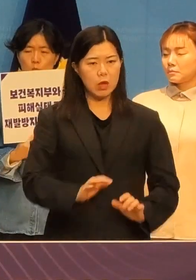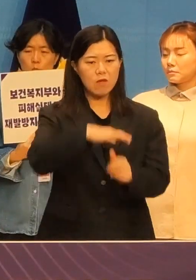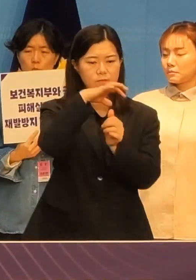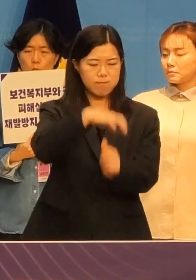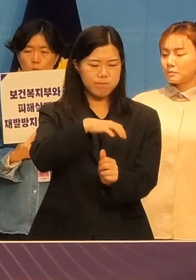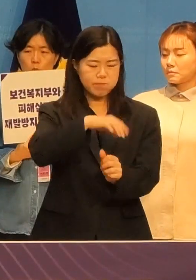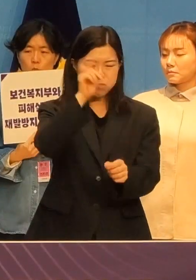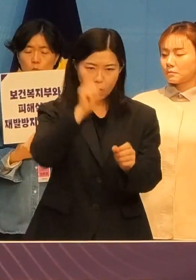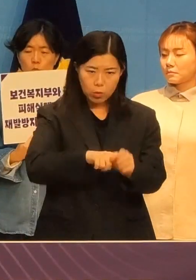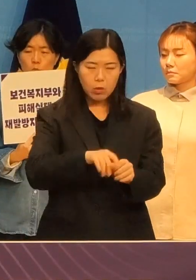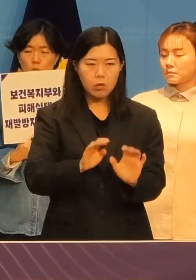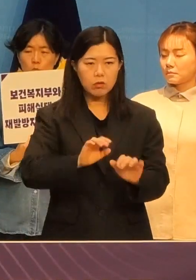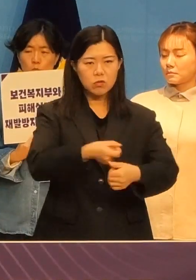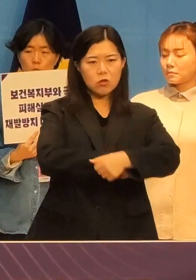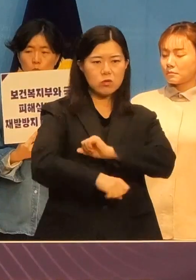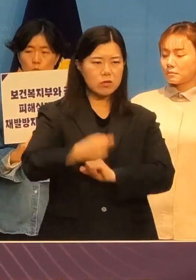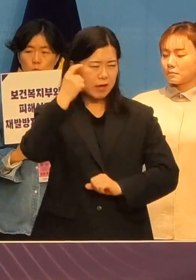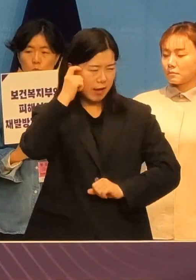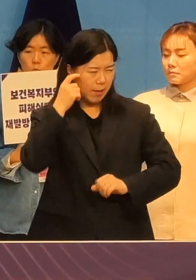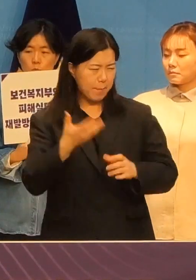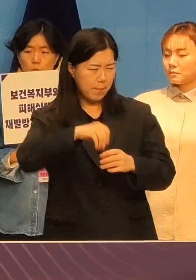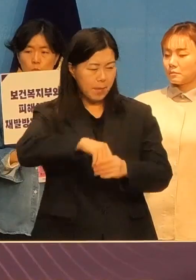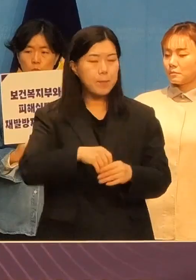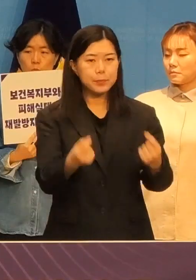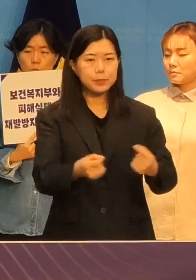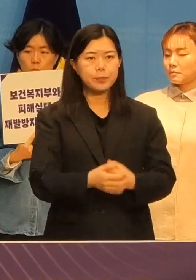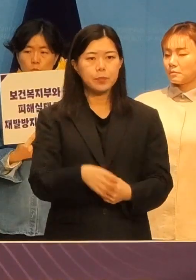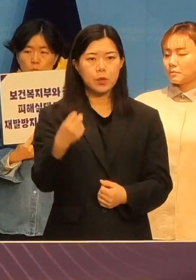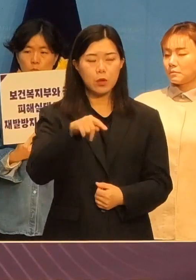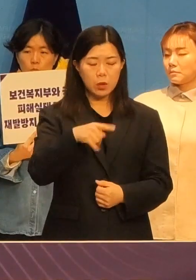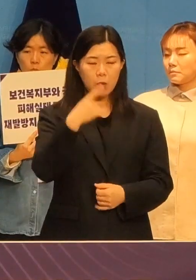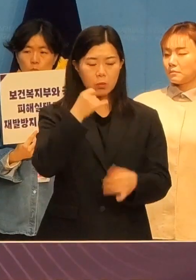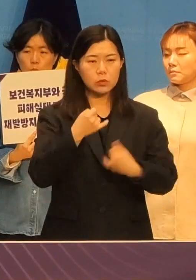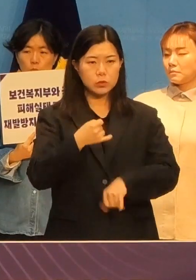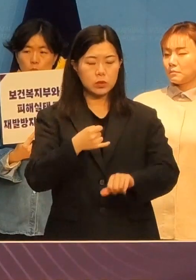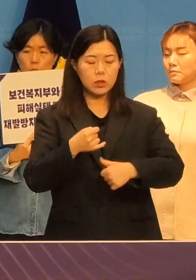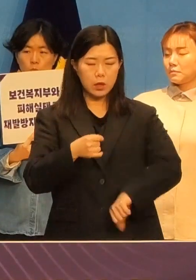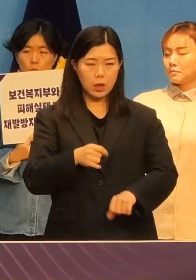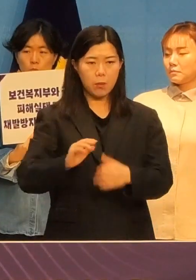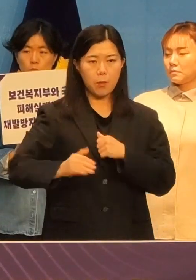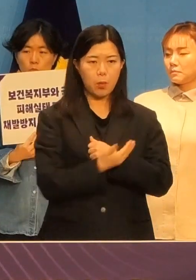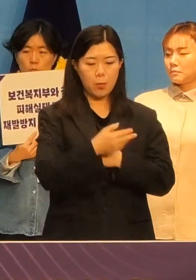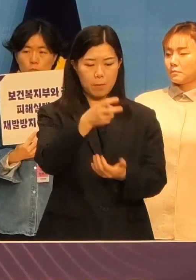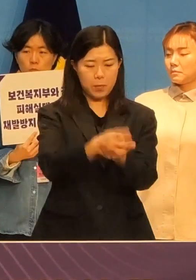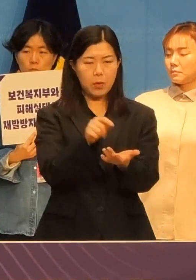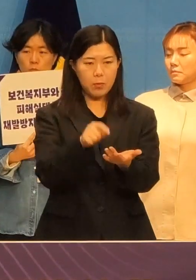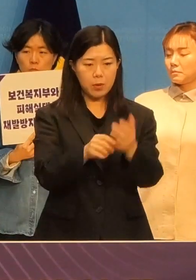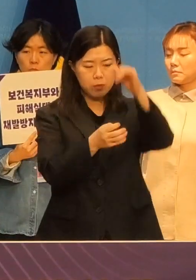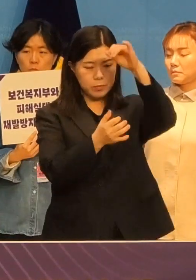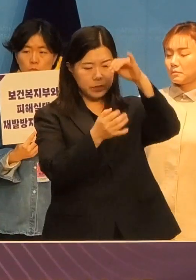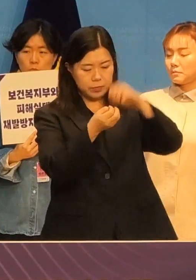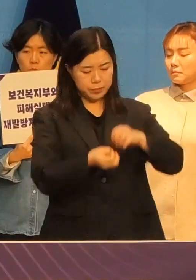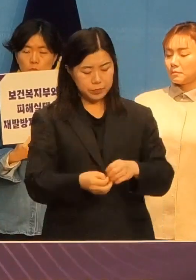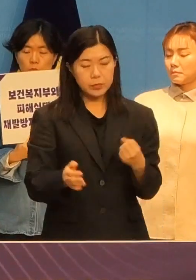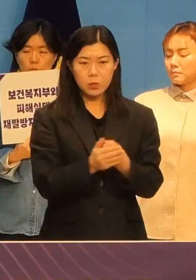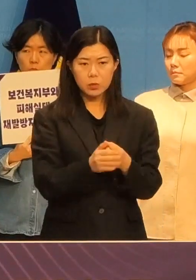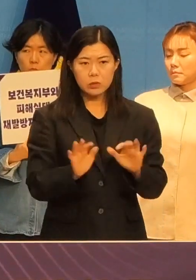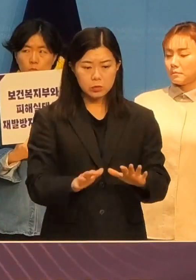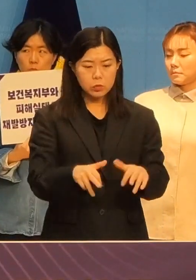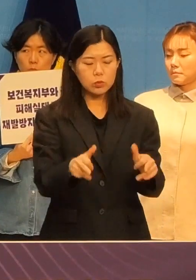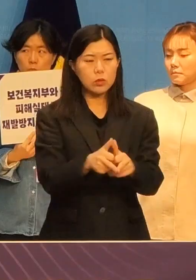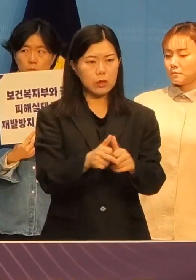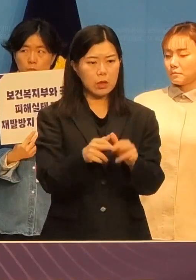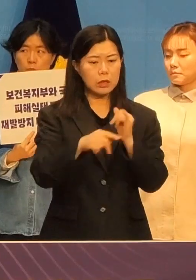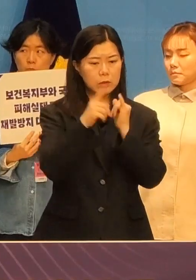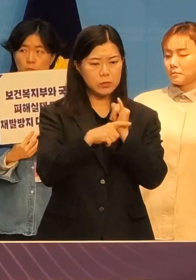위한 적극적인 의도를 담은 조항이었으며 이 모자보건법이 만들어온 역사와 관행으로 인해 지금까지도 장애인의